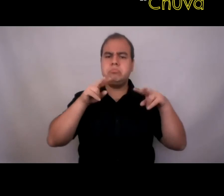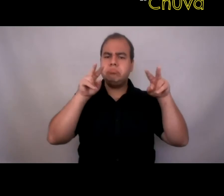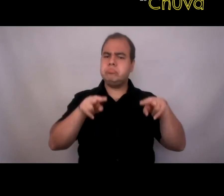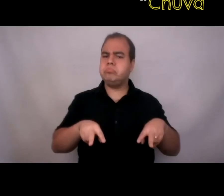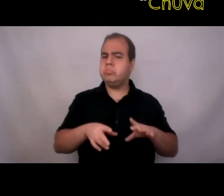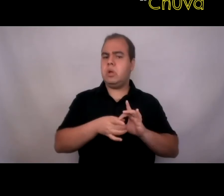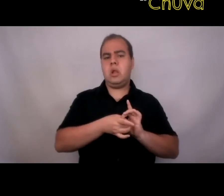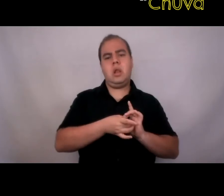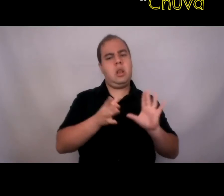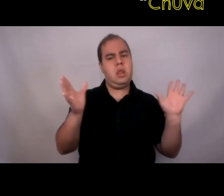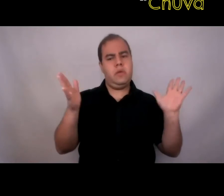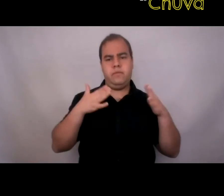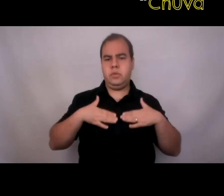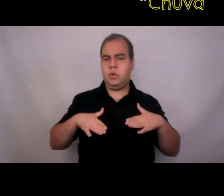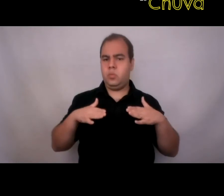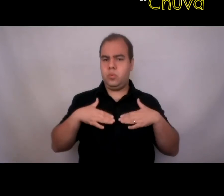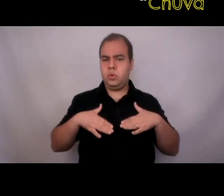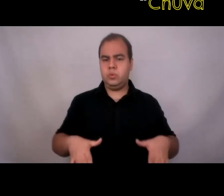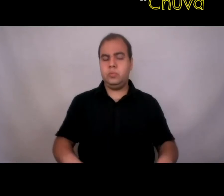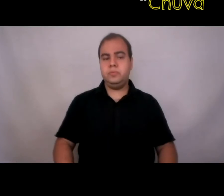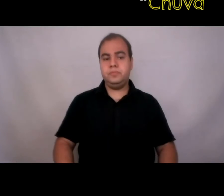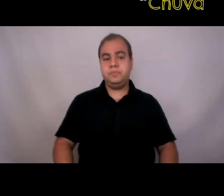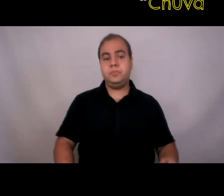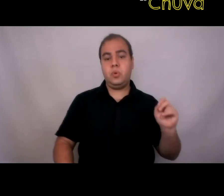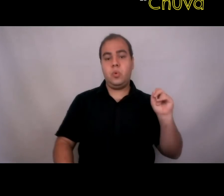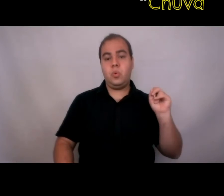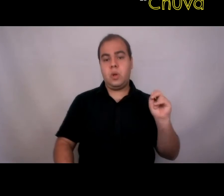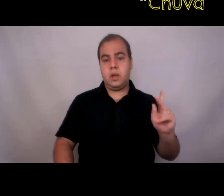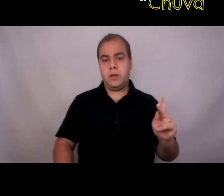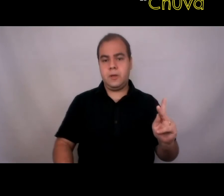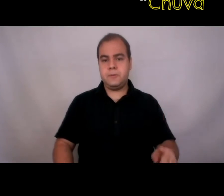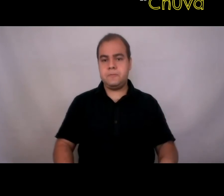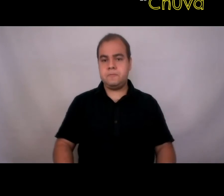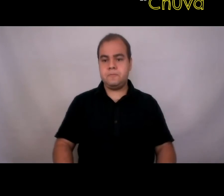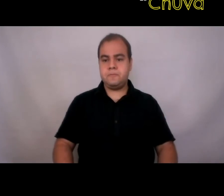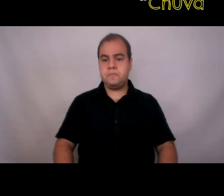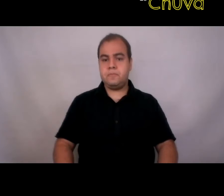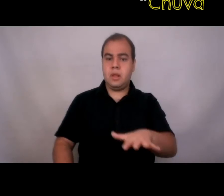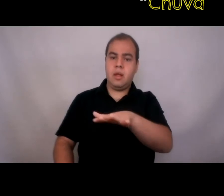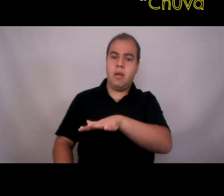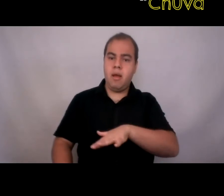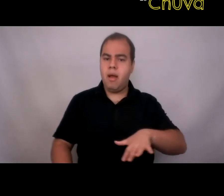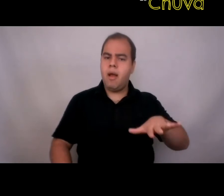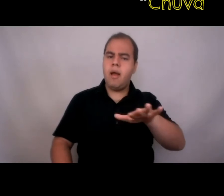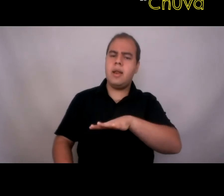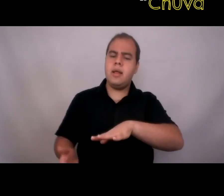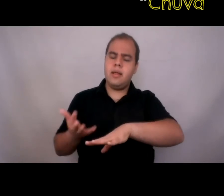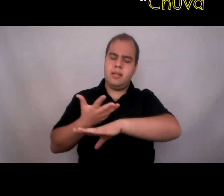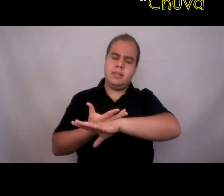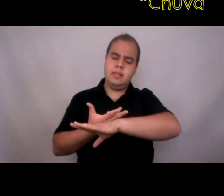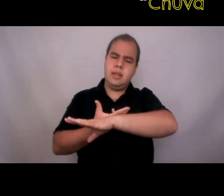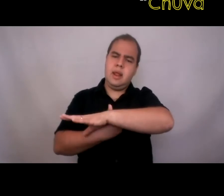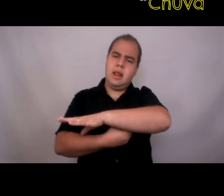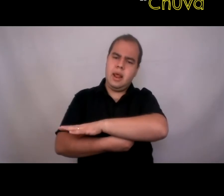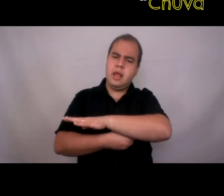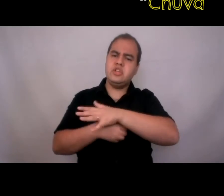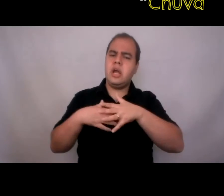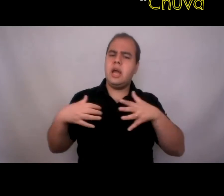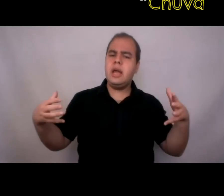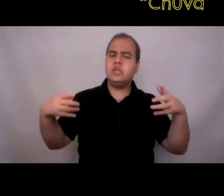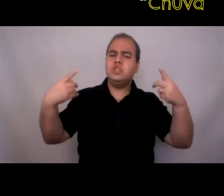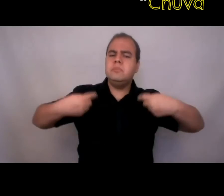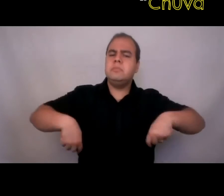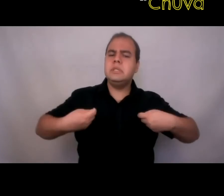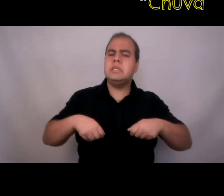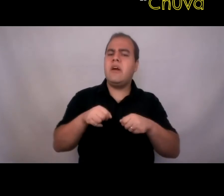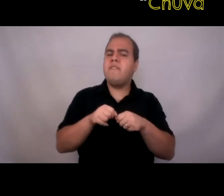isso, fica tranquilo aí. Tá bom. Em áreas em que a drenagem é muito grande, como no litoral, é necessário fazer alguma